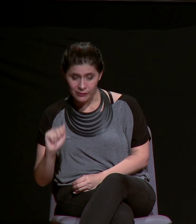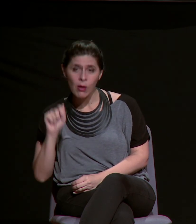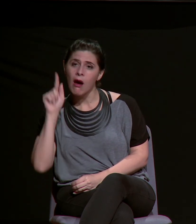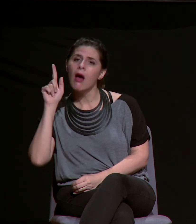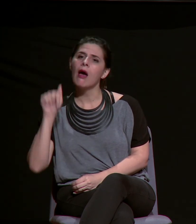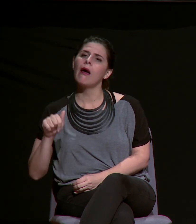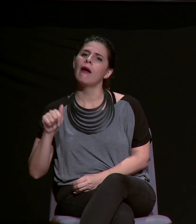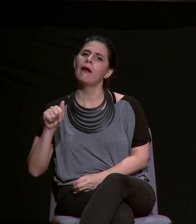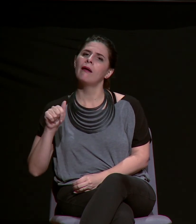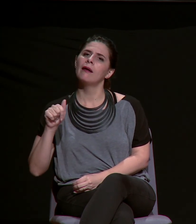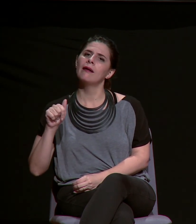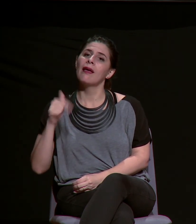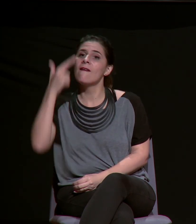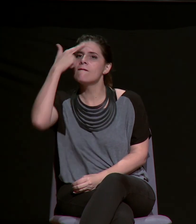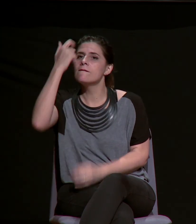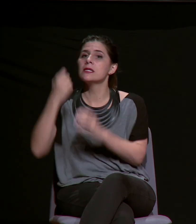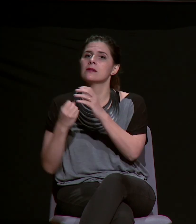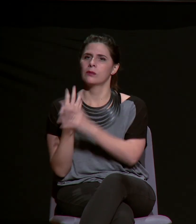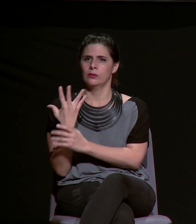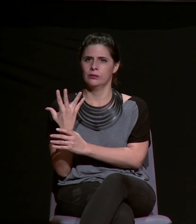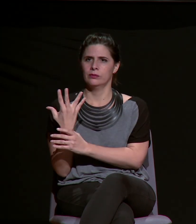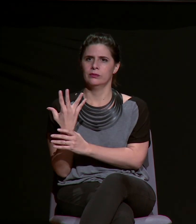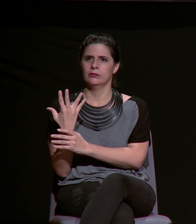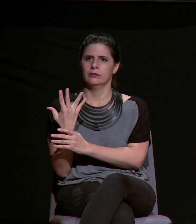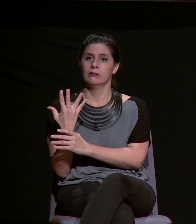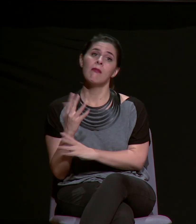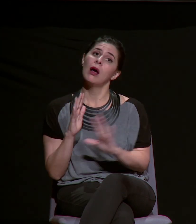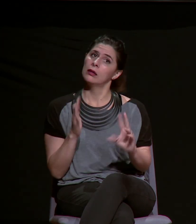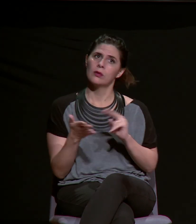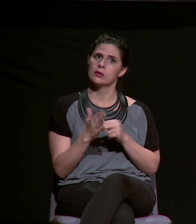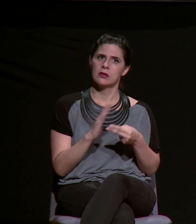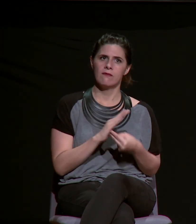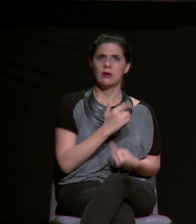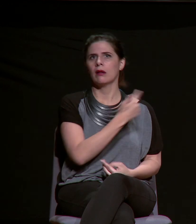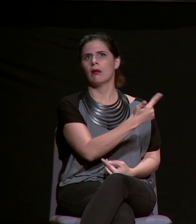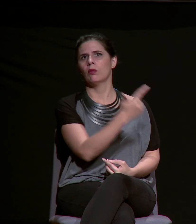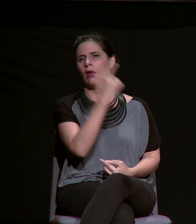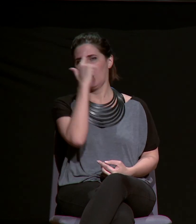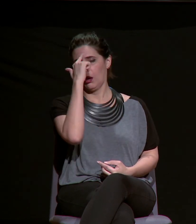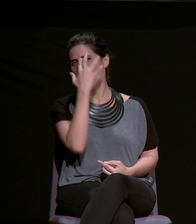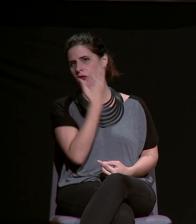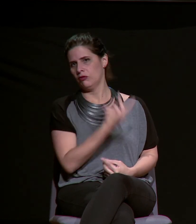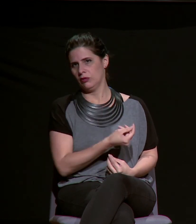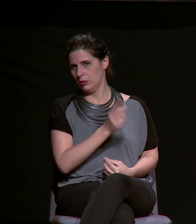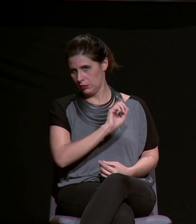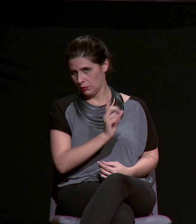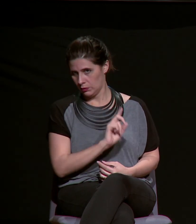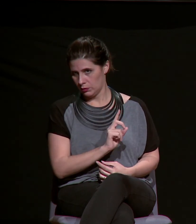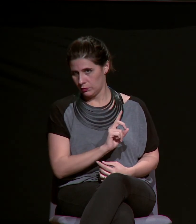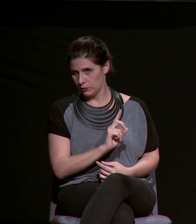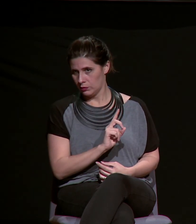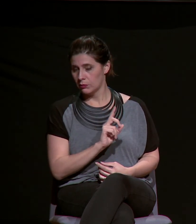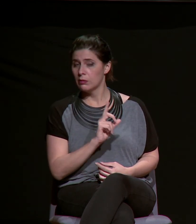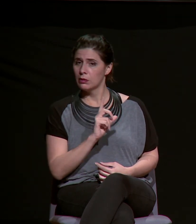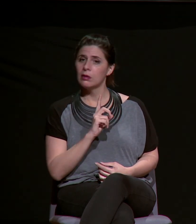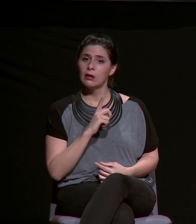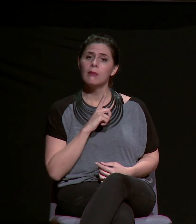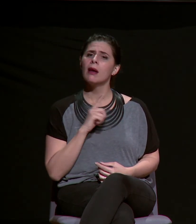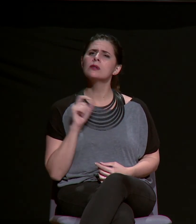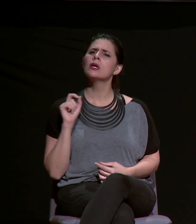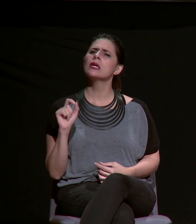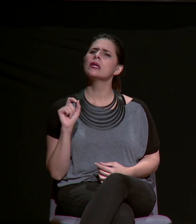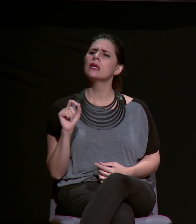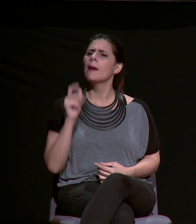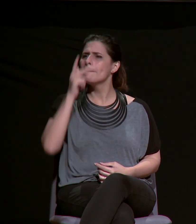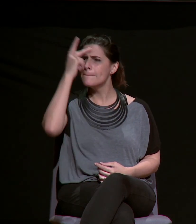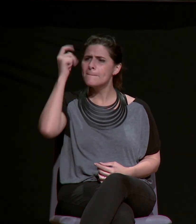essa é uma distinção fundamental, né? Essa é uma distinção que nos impõe pensar o que são pessoas